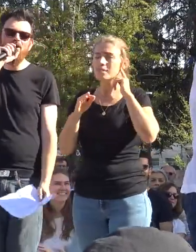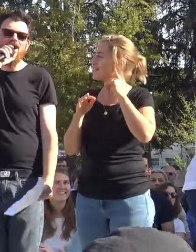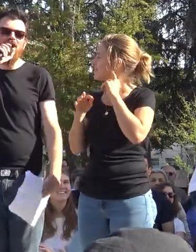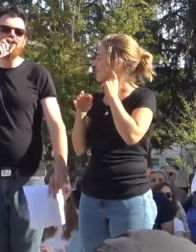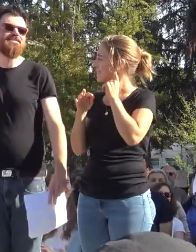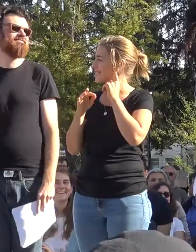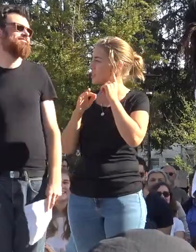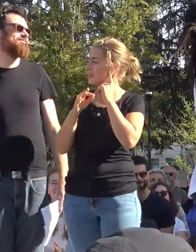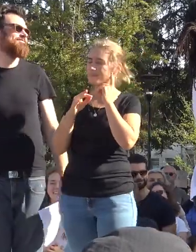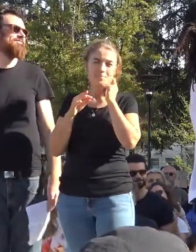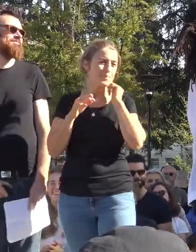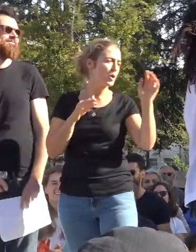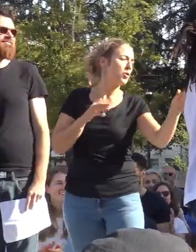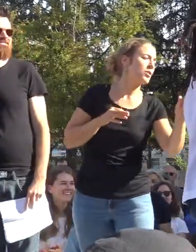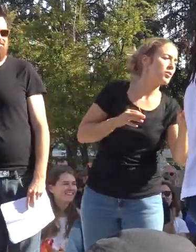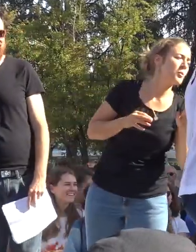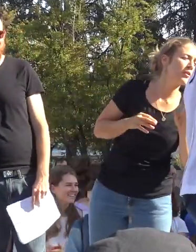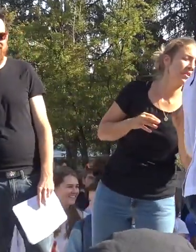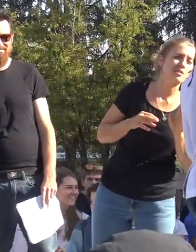Pa, pa, pa.